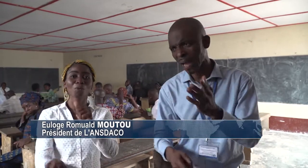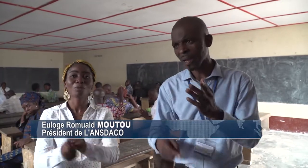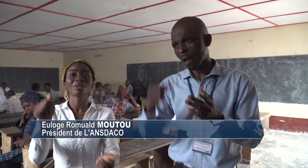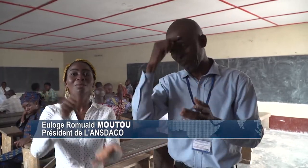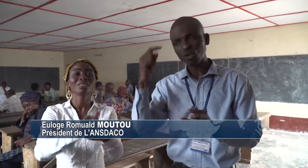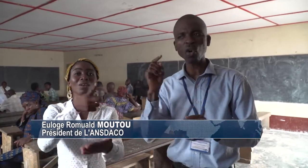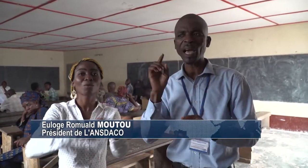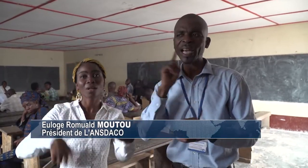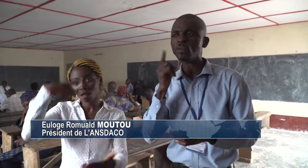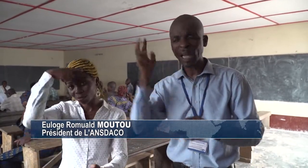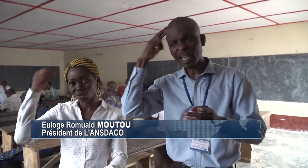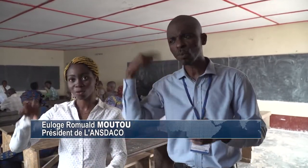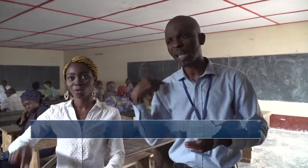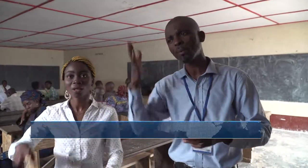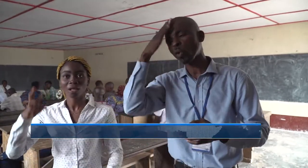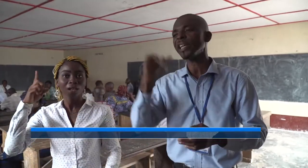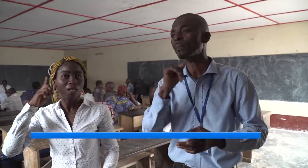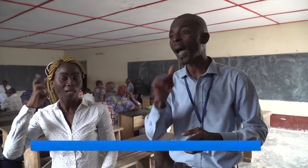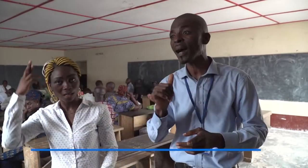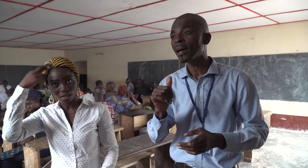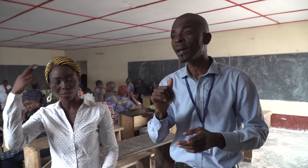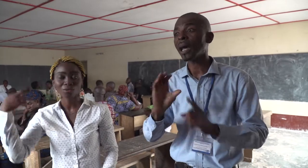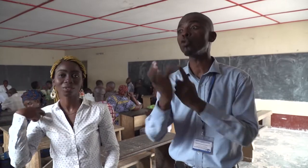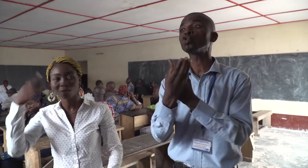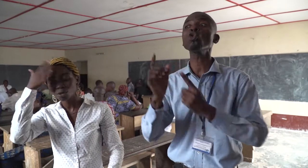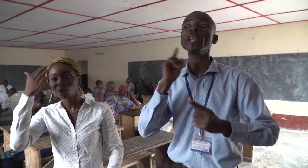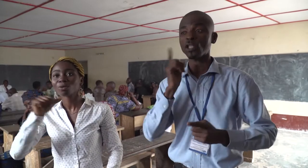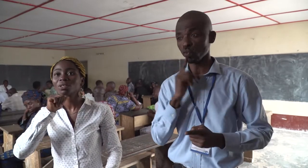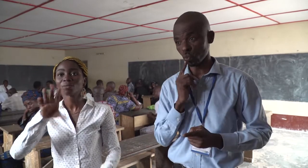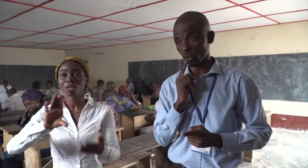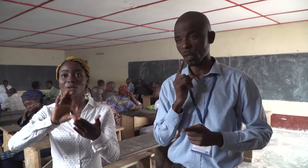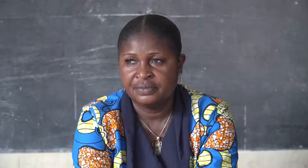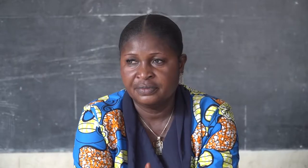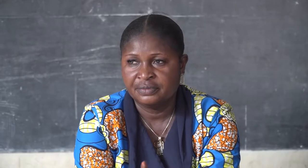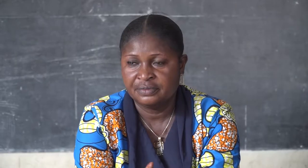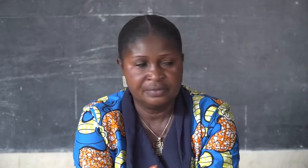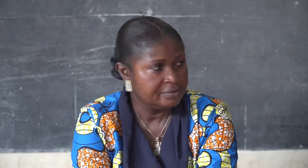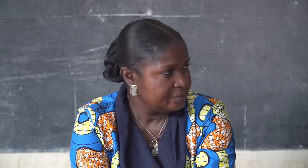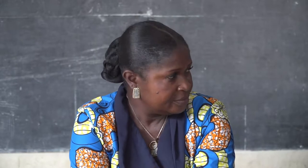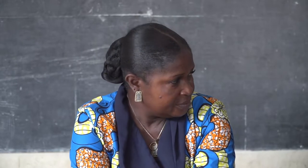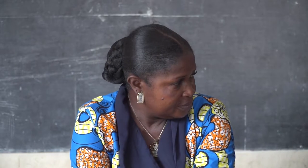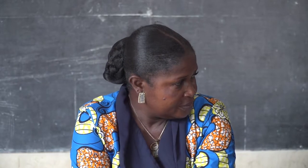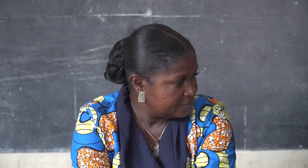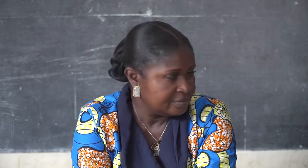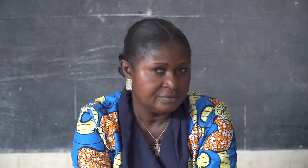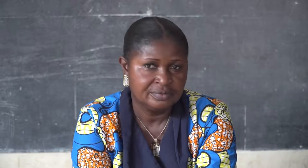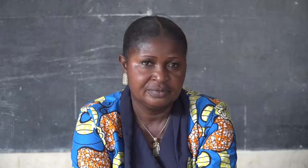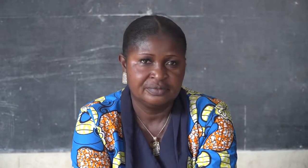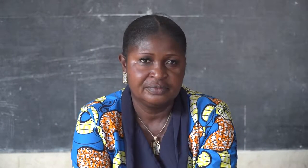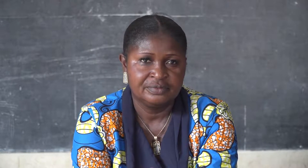? Parce que les responsables ne connaissent pas la culture des sourds. Philomène Ngolo Apa, secrétaire chargée